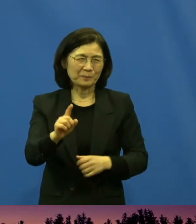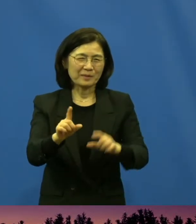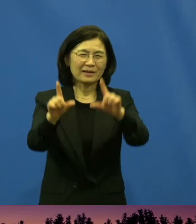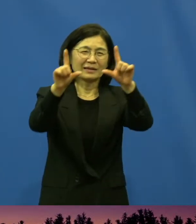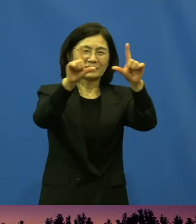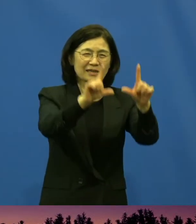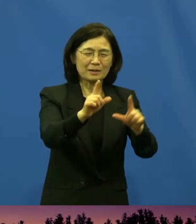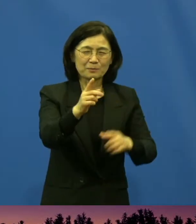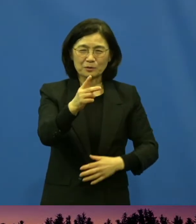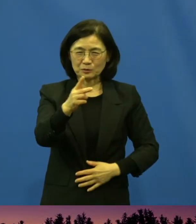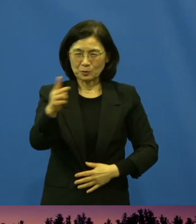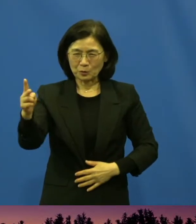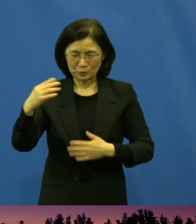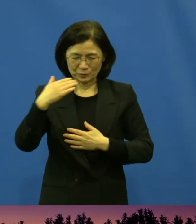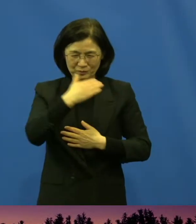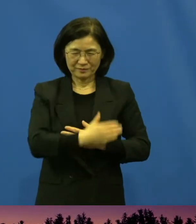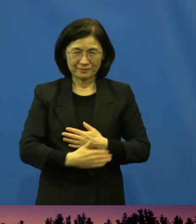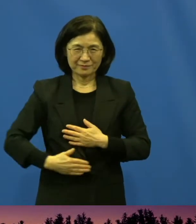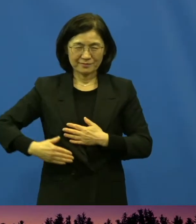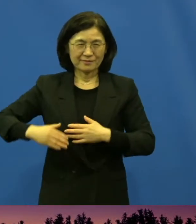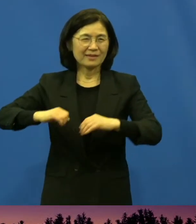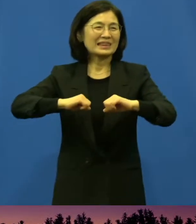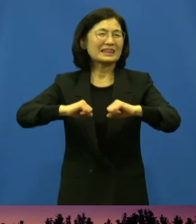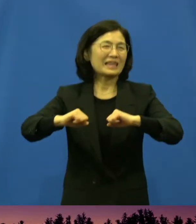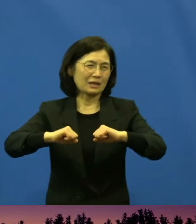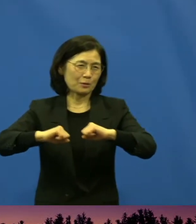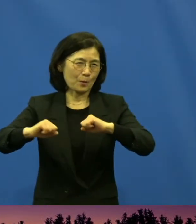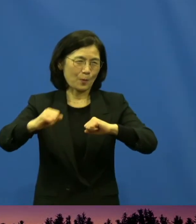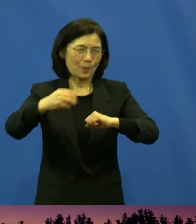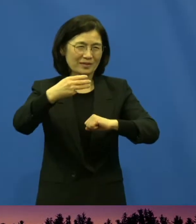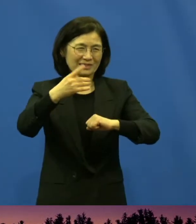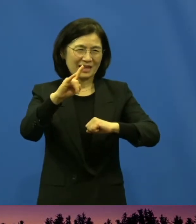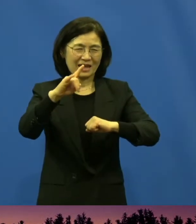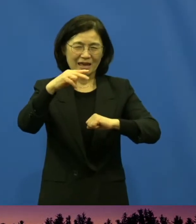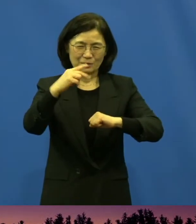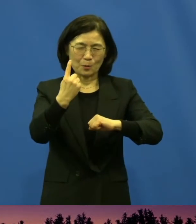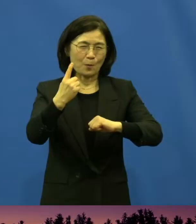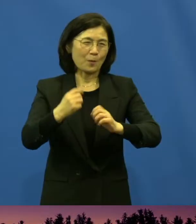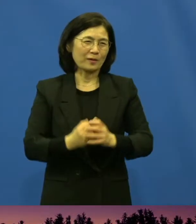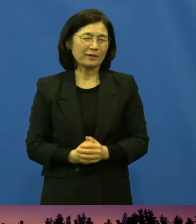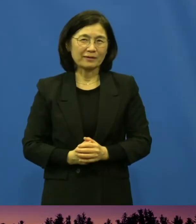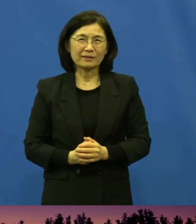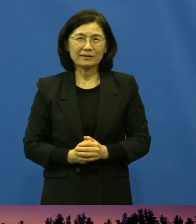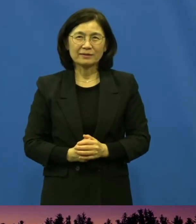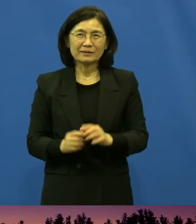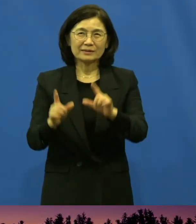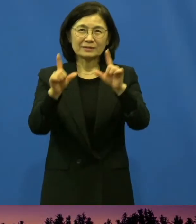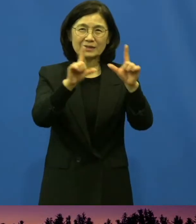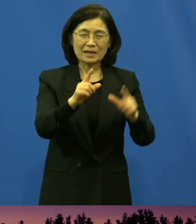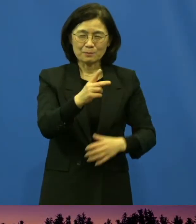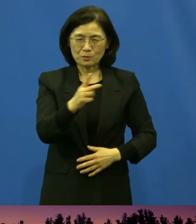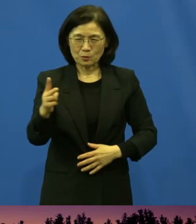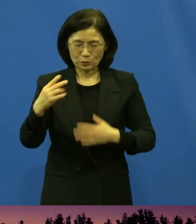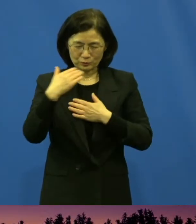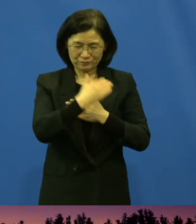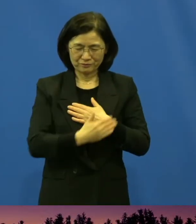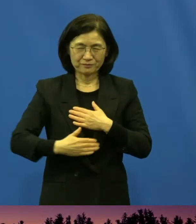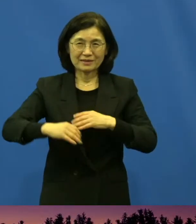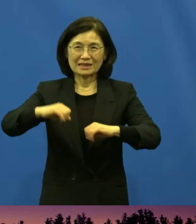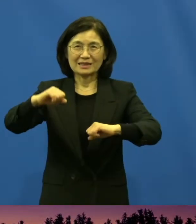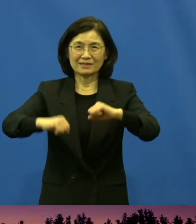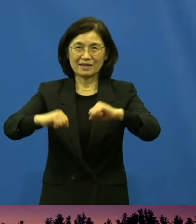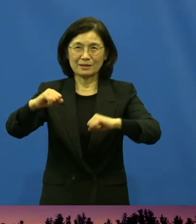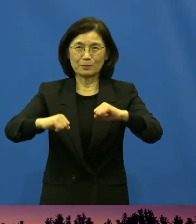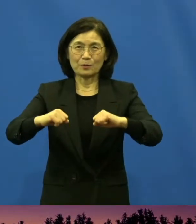attitude. 많이 얘기했죠, 그죠? 태도가 방향을 결정하는 거예요, 그죠? 태도. 내가 지금도 오늘 또